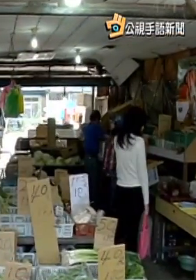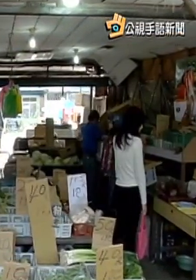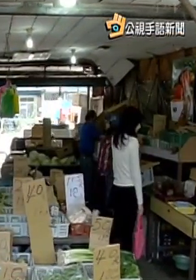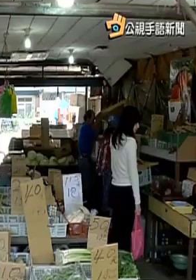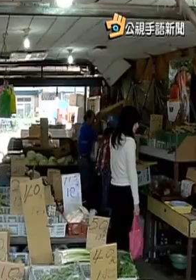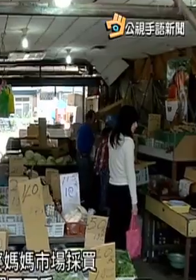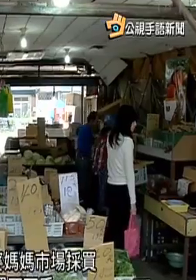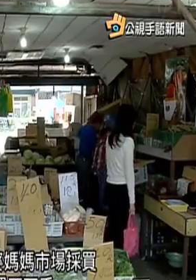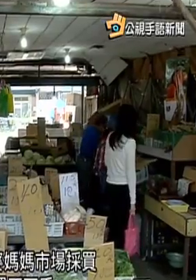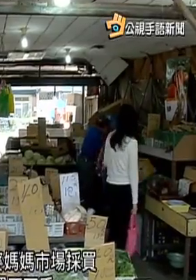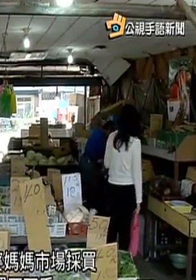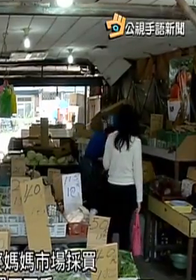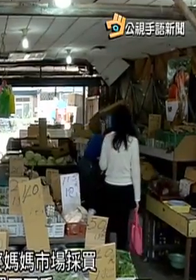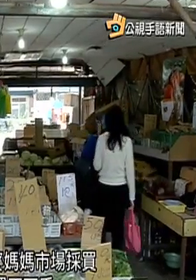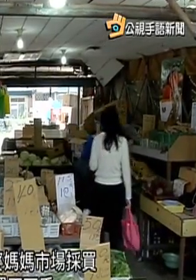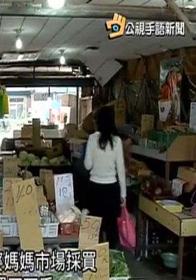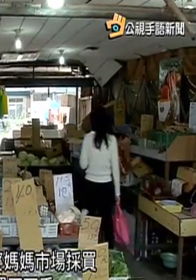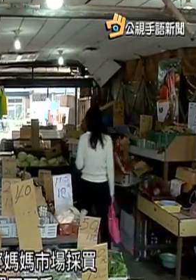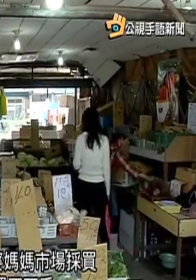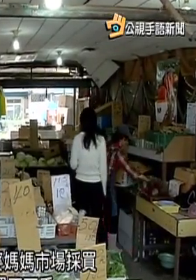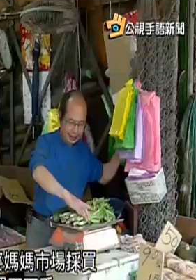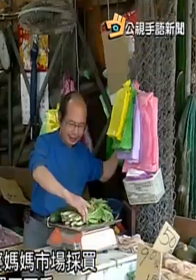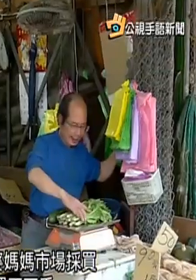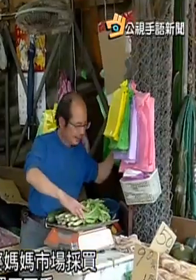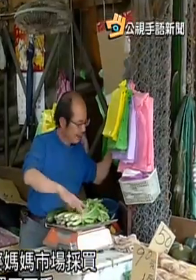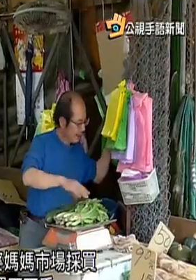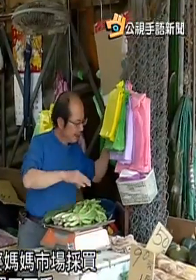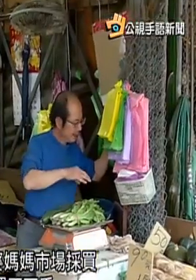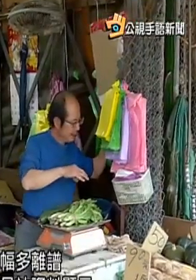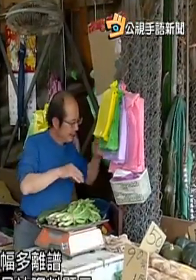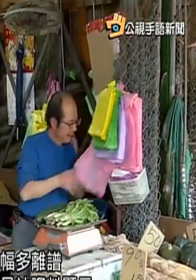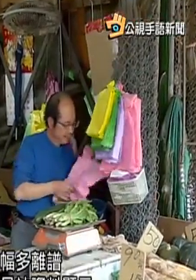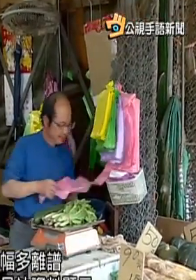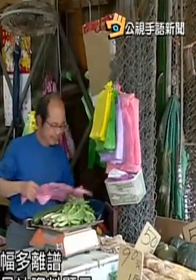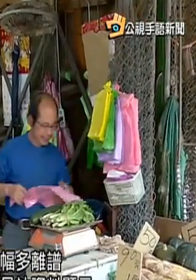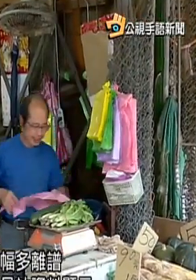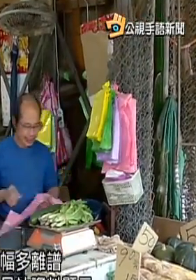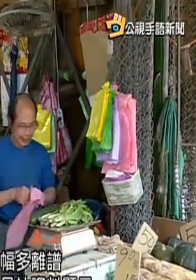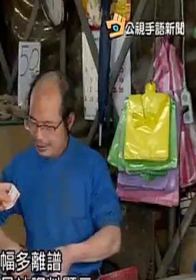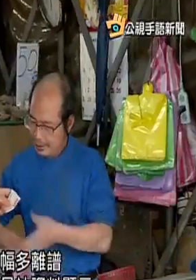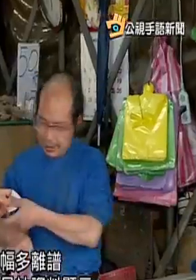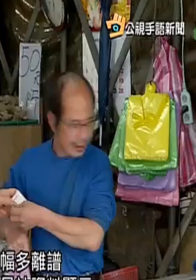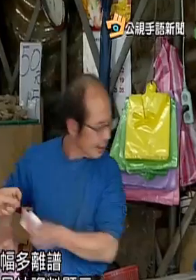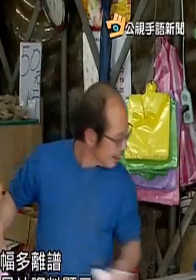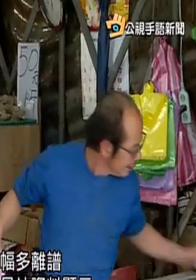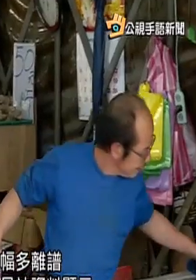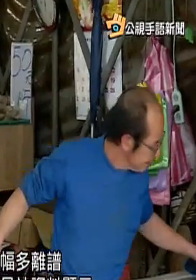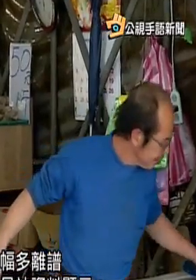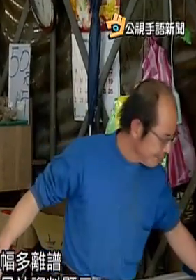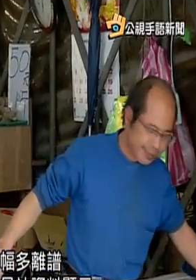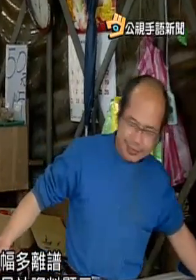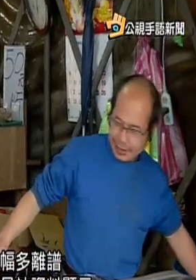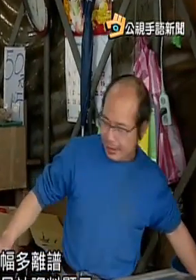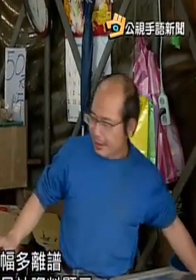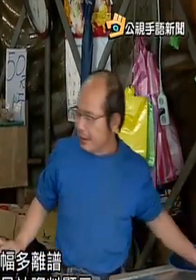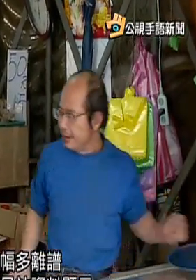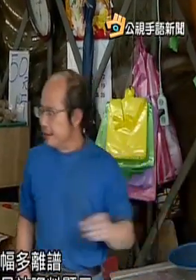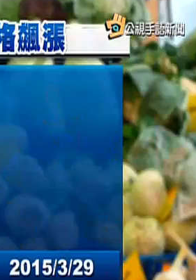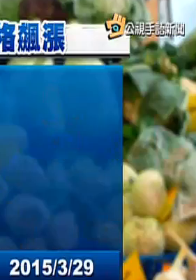青菜比肉贵，婆婆妈妈市场采买，东挑西选买不下手，到底菜价涨幅多离谱？根据农产行情交易站资料显示，去年